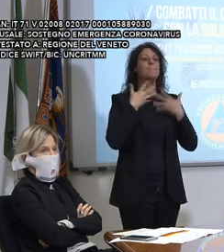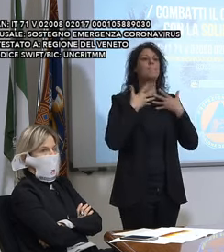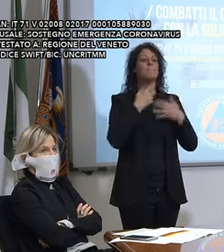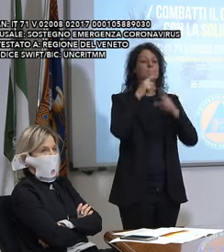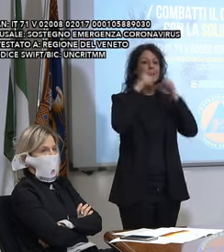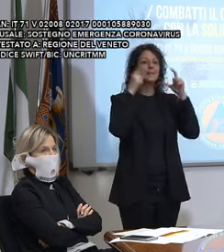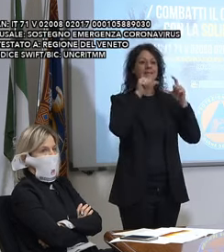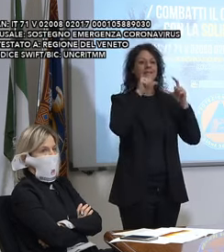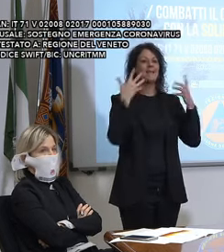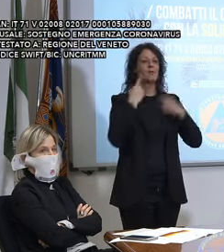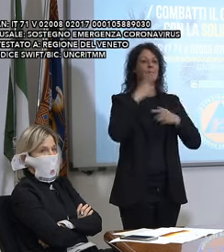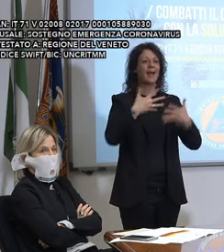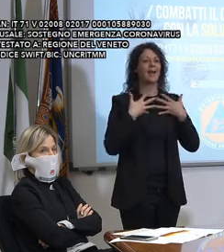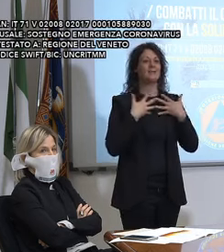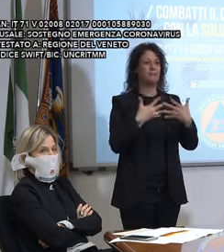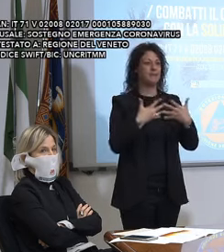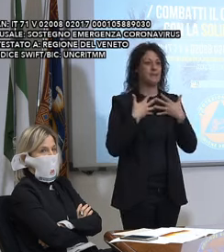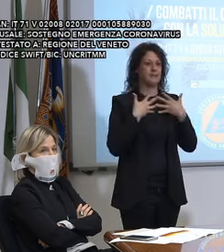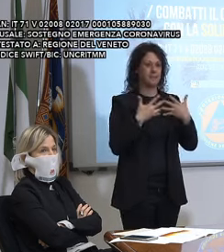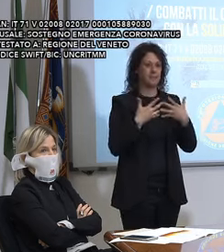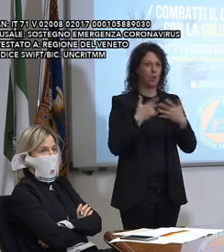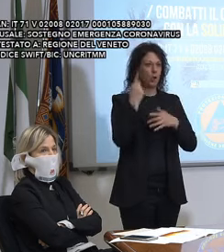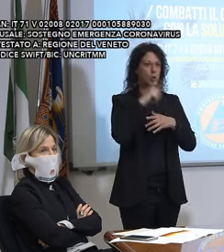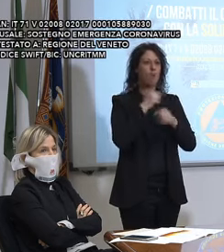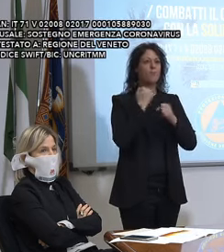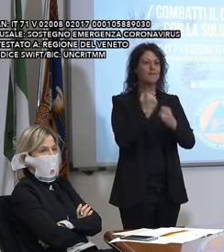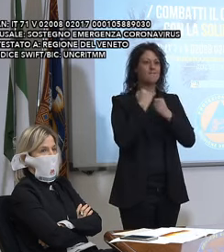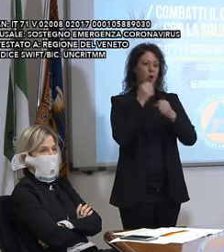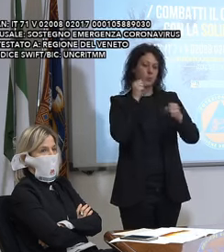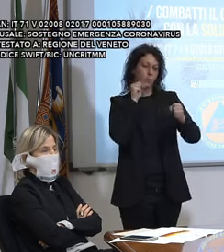non per concentrare il getto di aria.